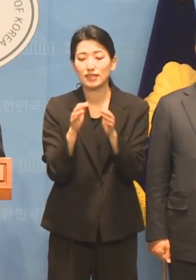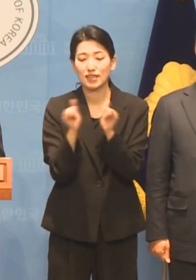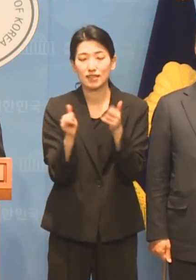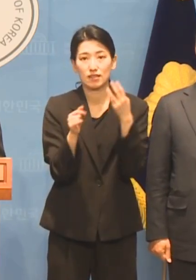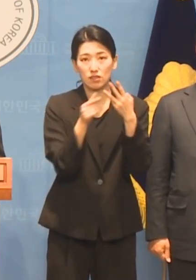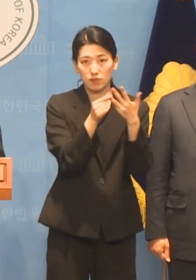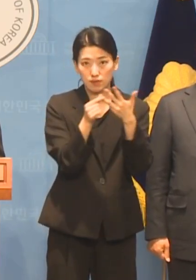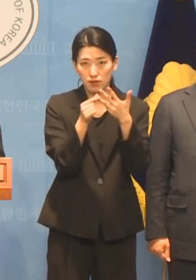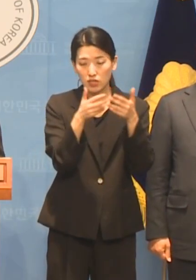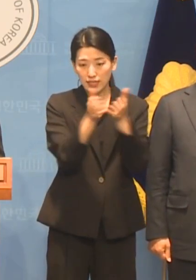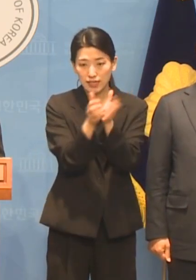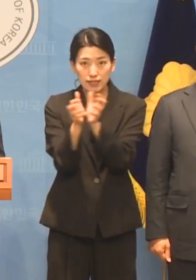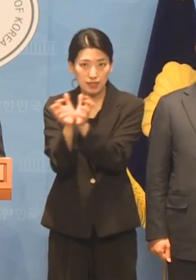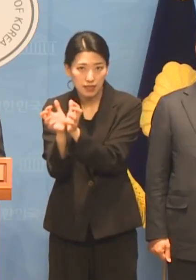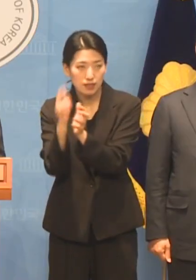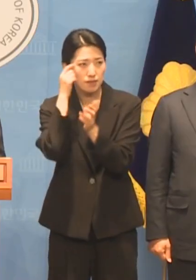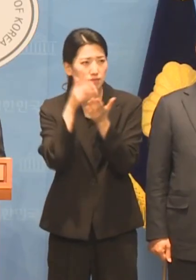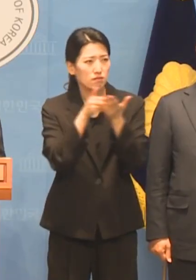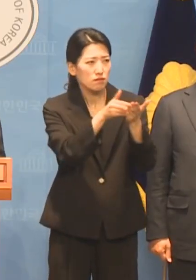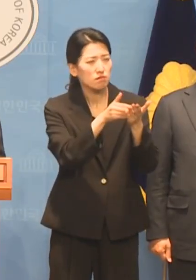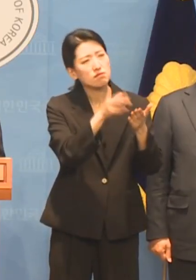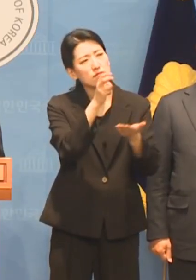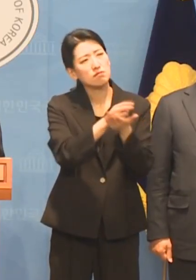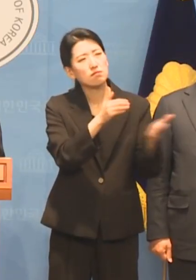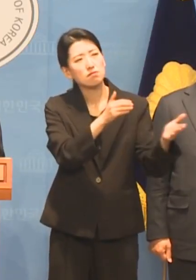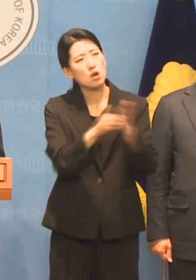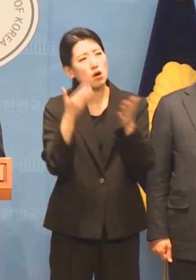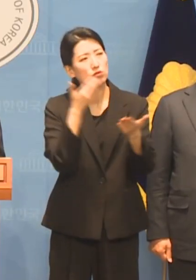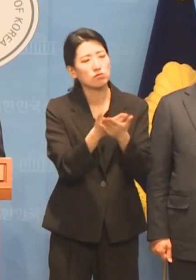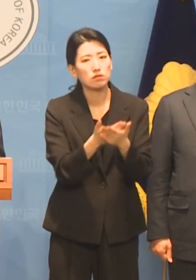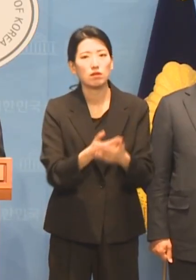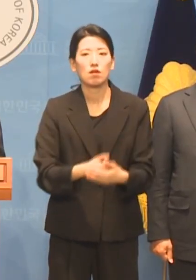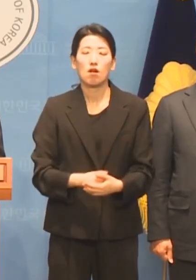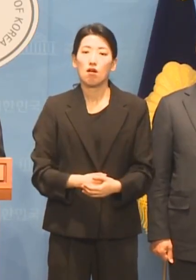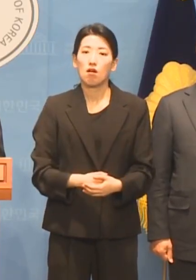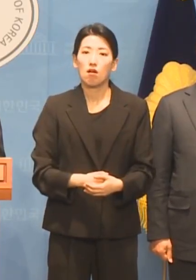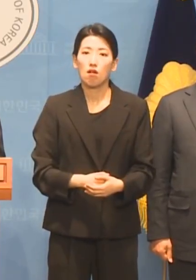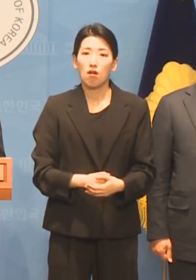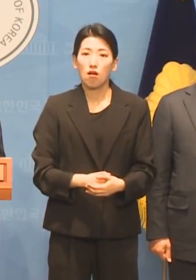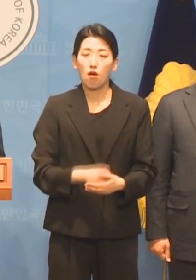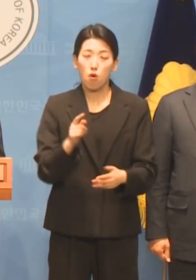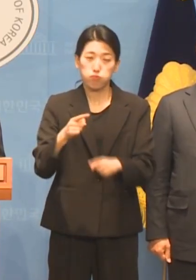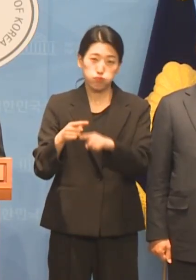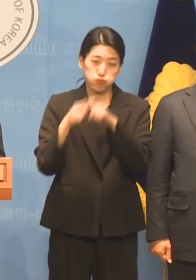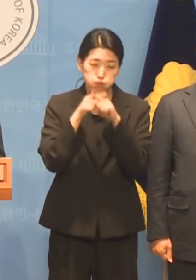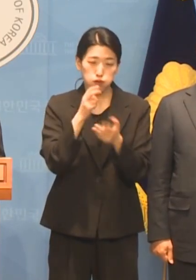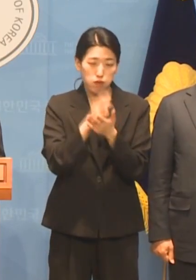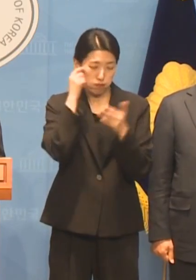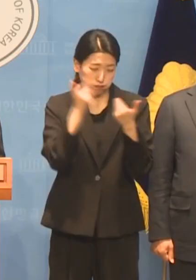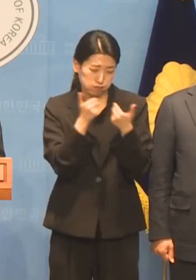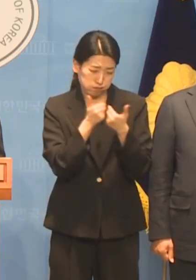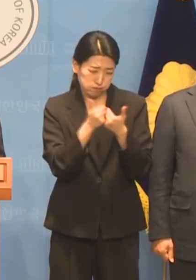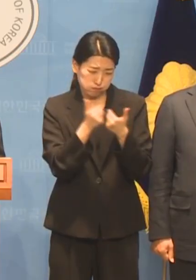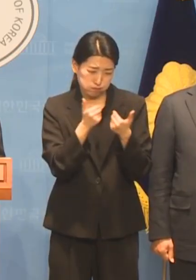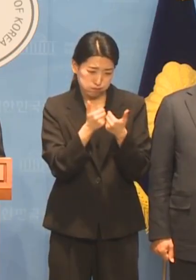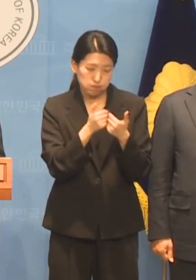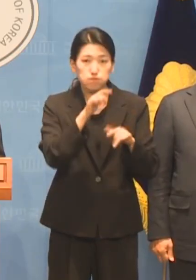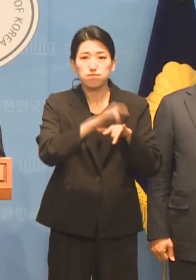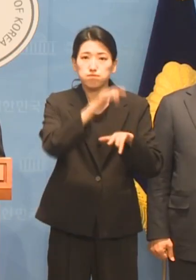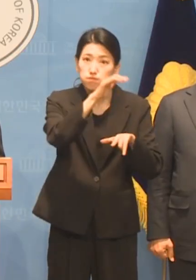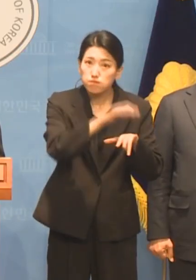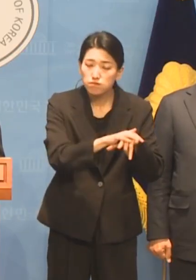있었습니다. 그러나 반대를 위한 반대는 우리 자본시장을 정상화하려는 건설적인 정책 논의에